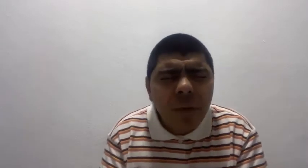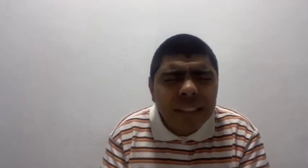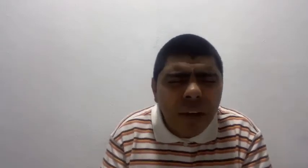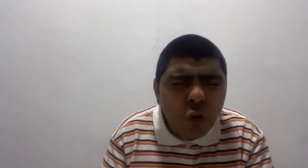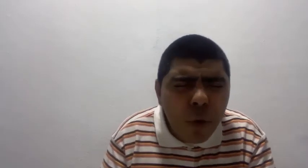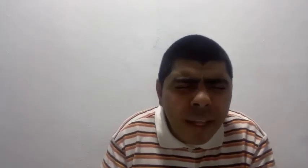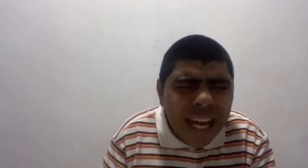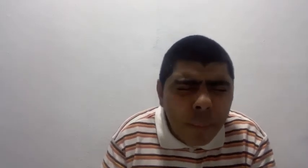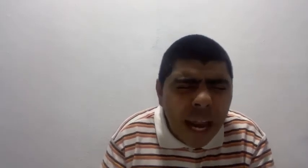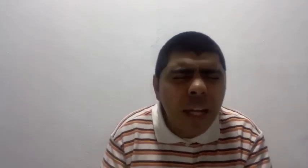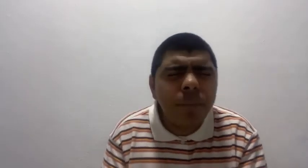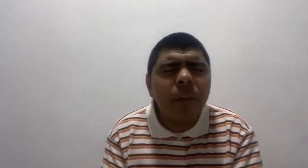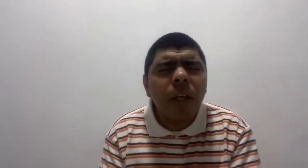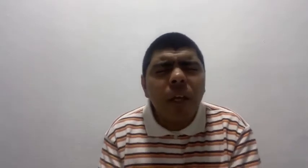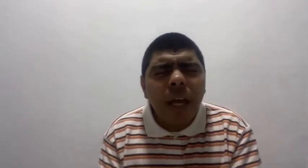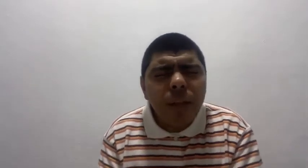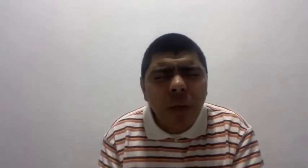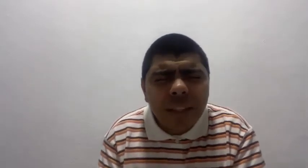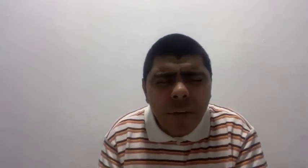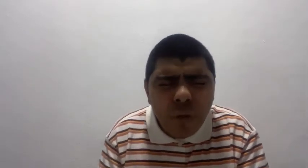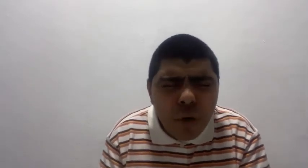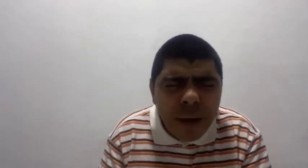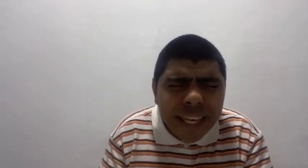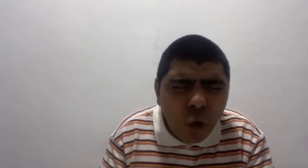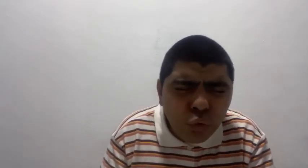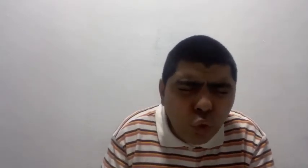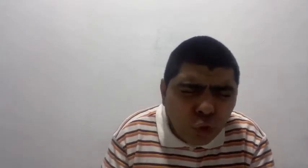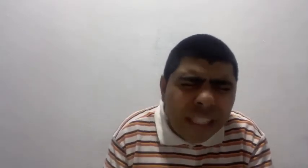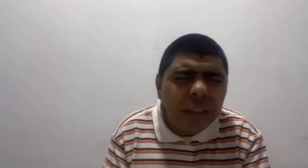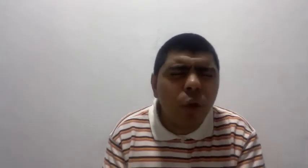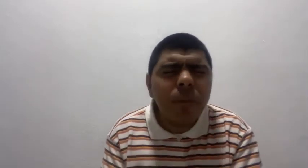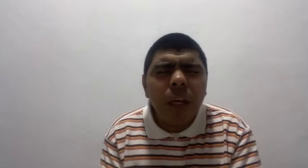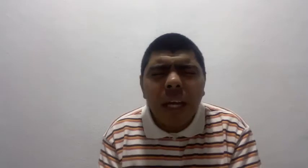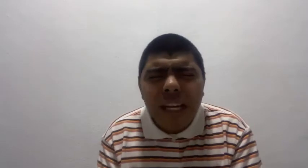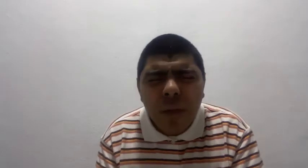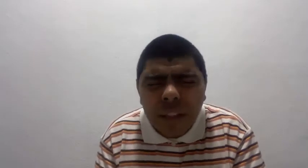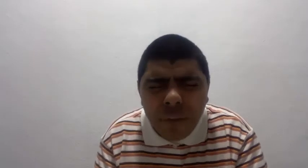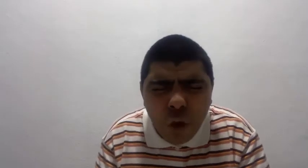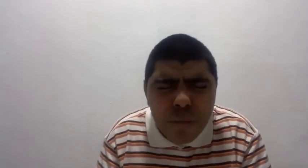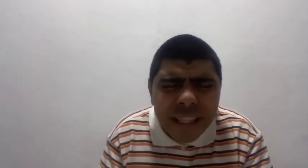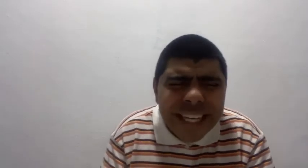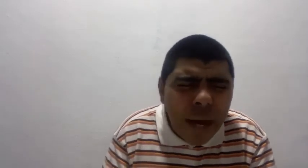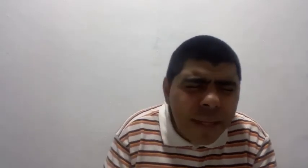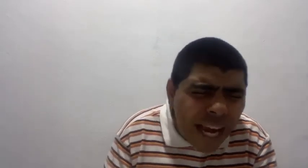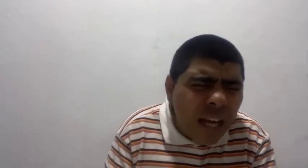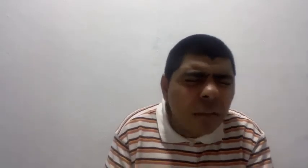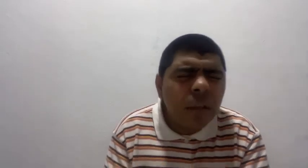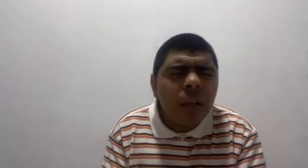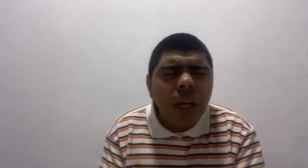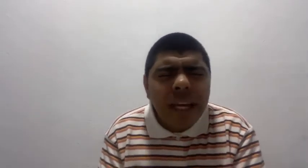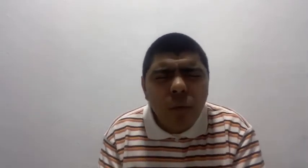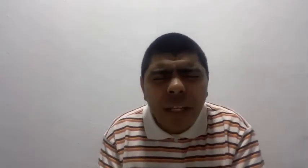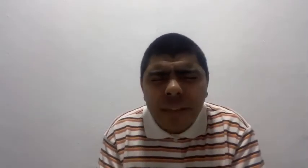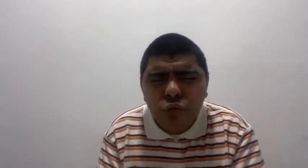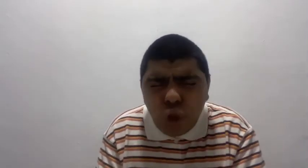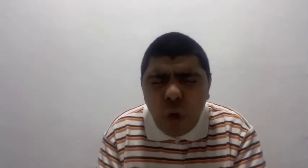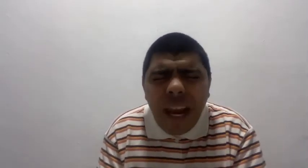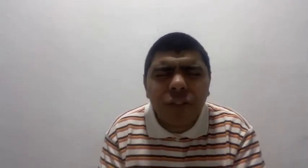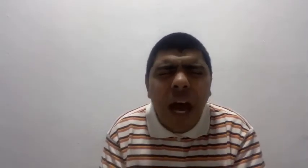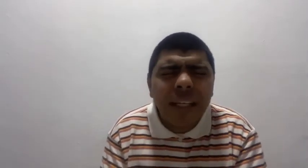nuestra forma de hablar, en nuestra forma de conducirnos, en nuestra forma de caminar, en todas las áreas,